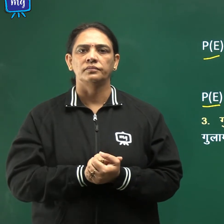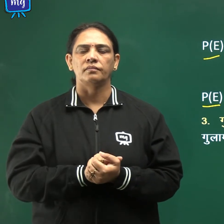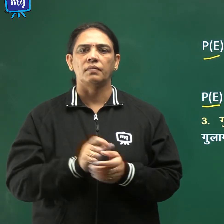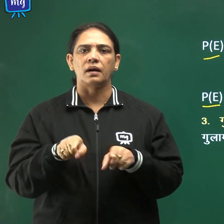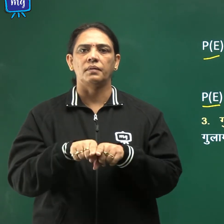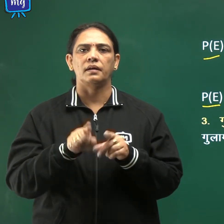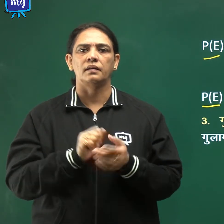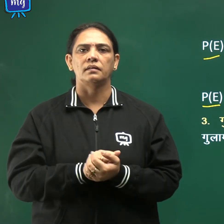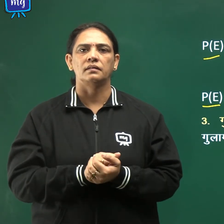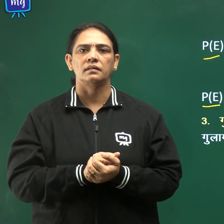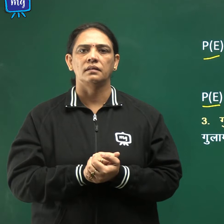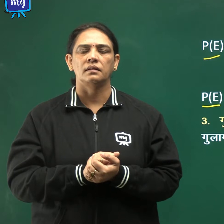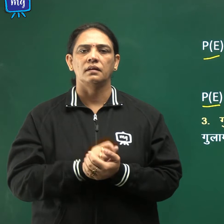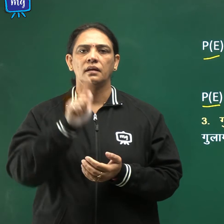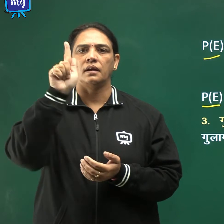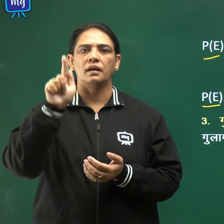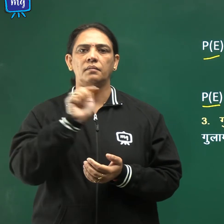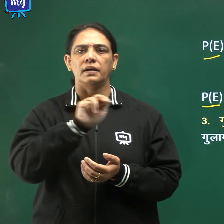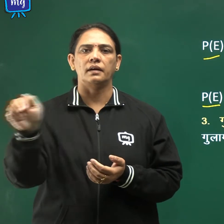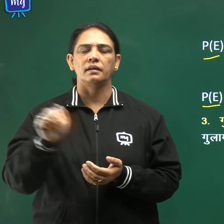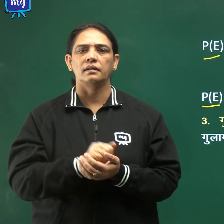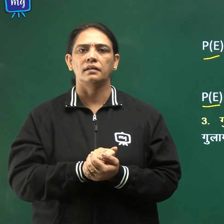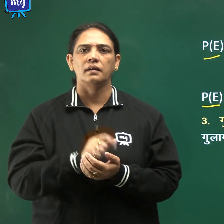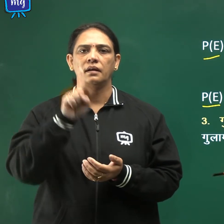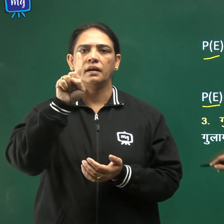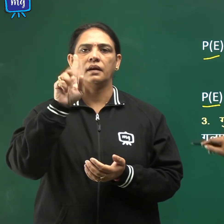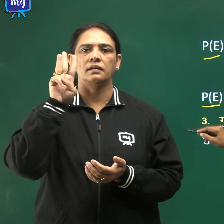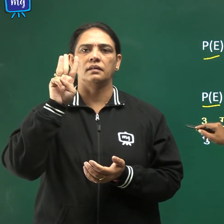बराबर एक बटे 13